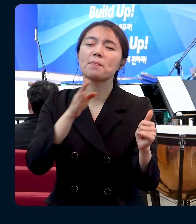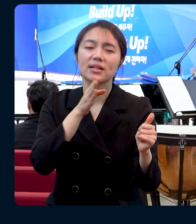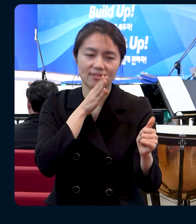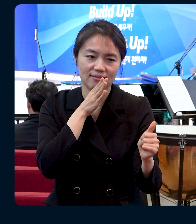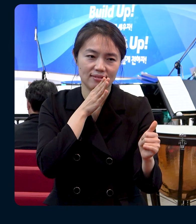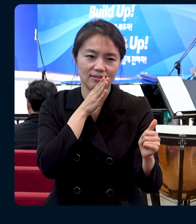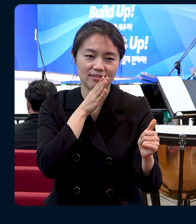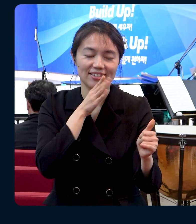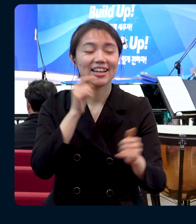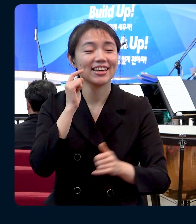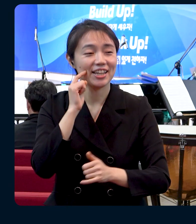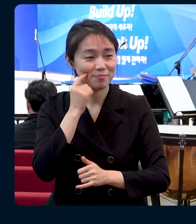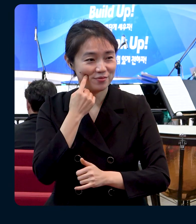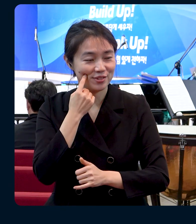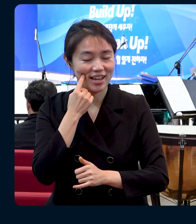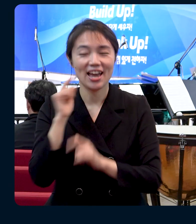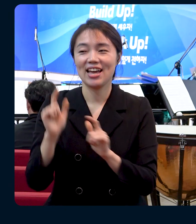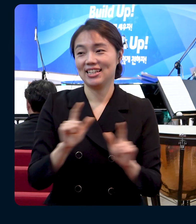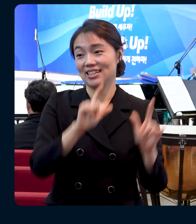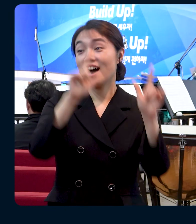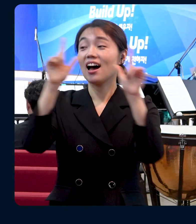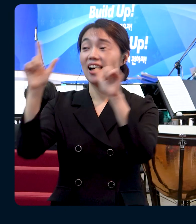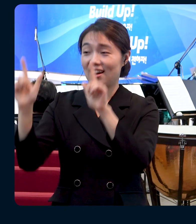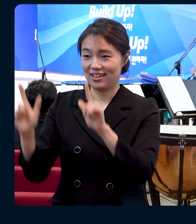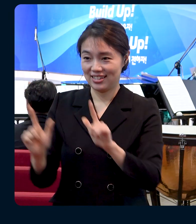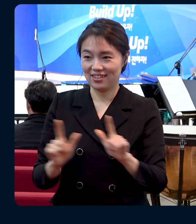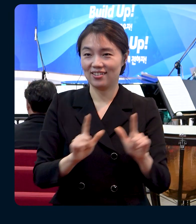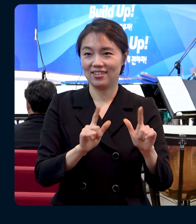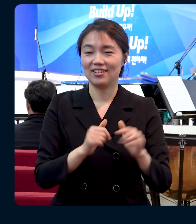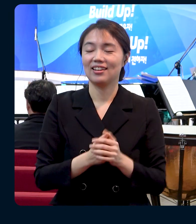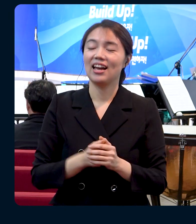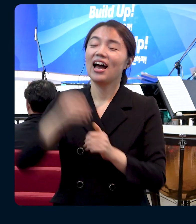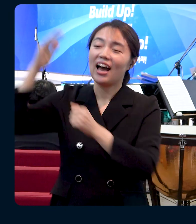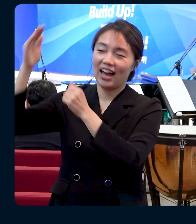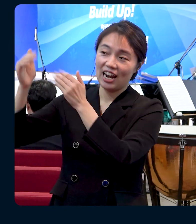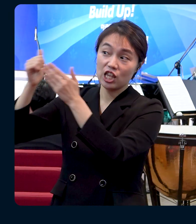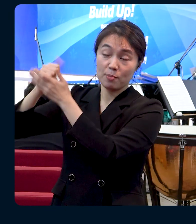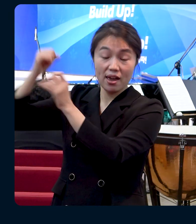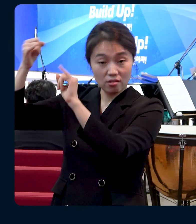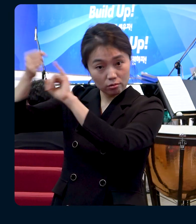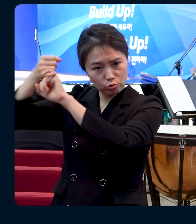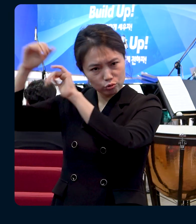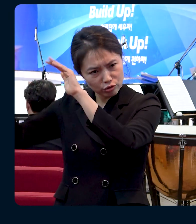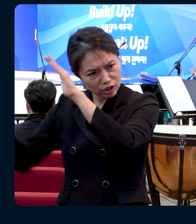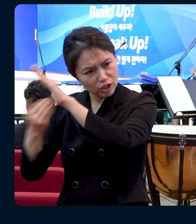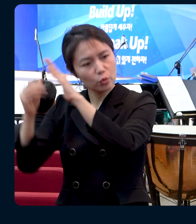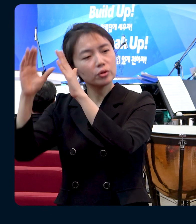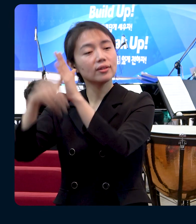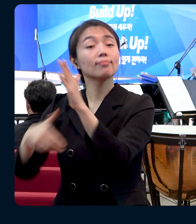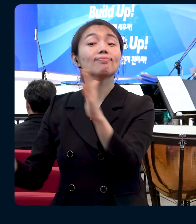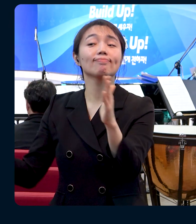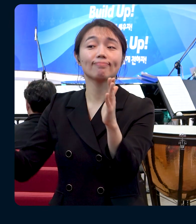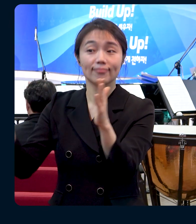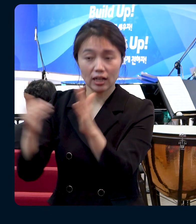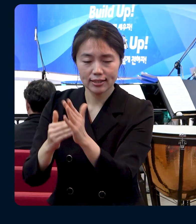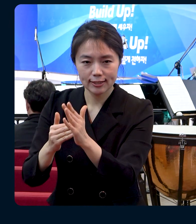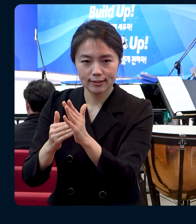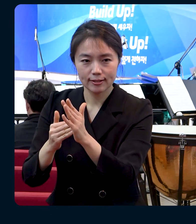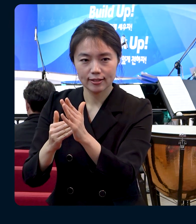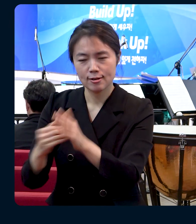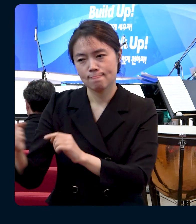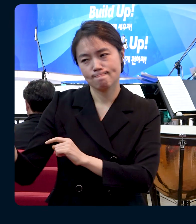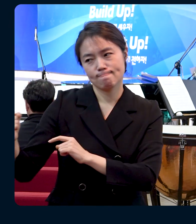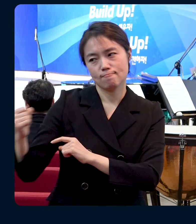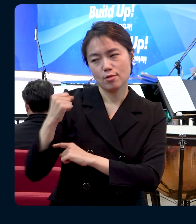신실한 하나님의 사람입니다. 그렇게 아름답게 살아가면서 우리 하나님의 언약이